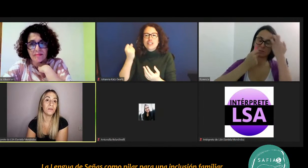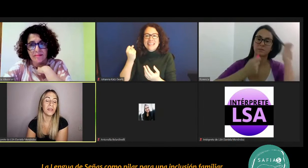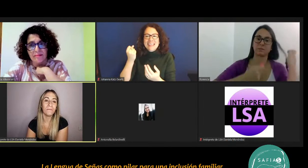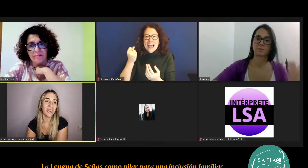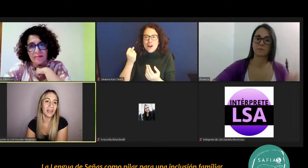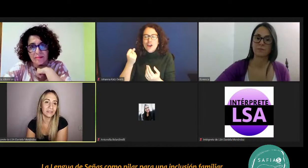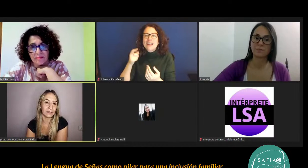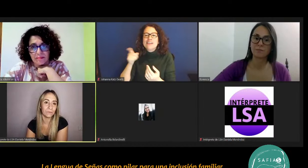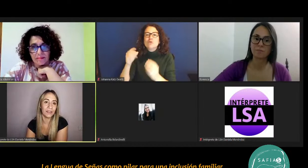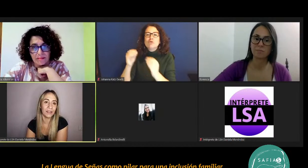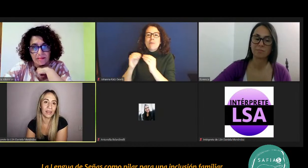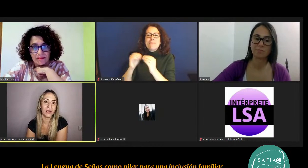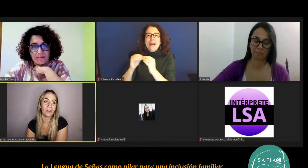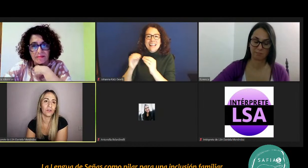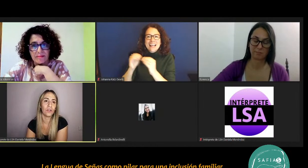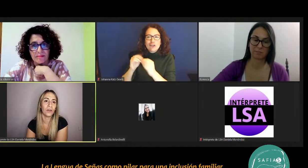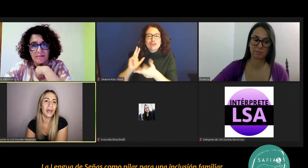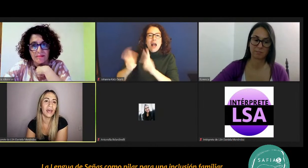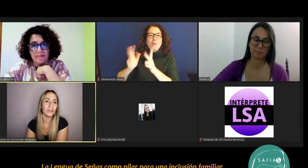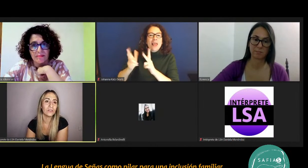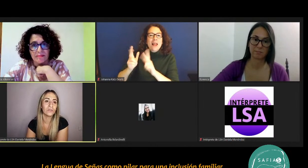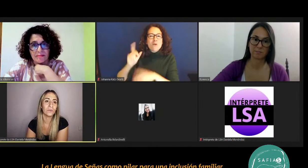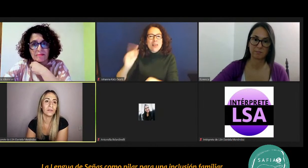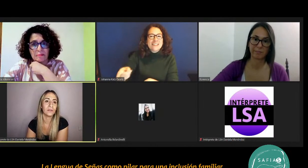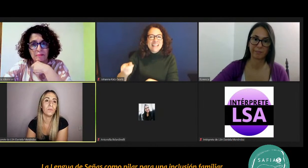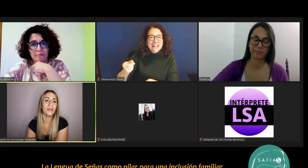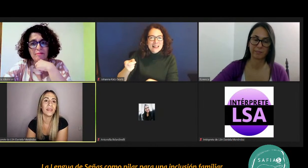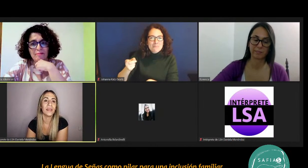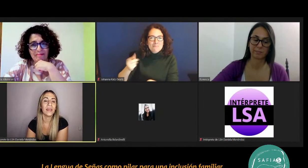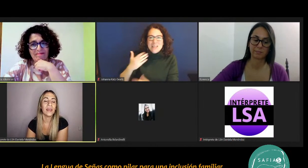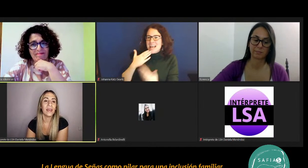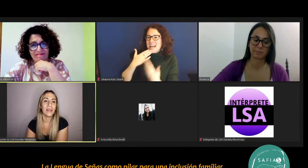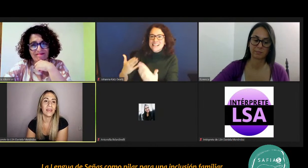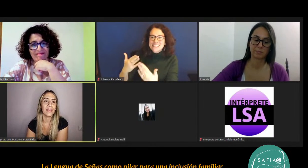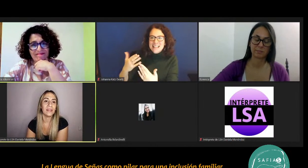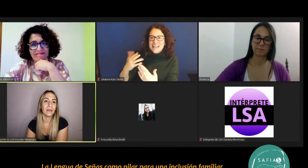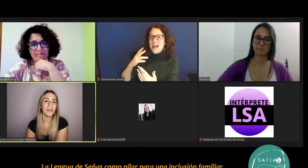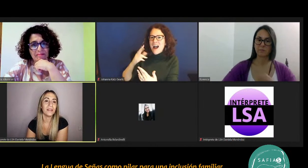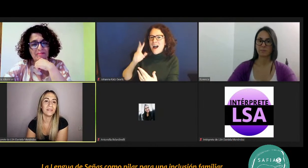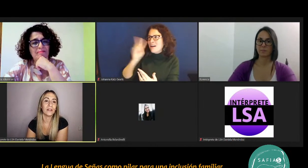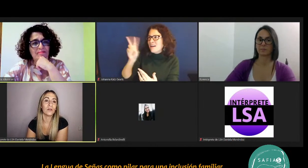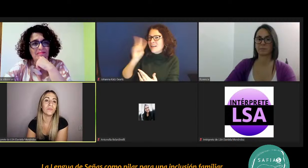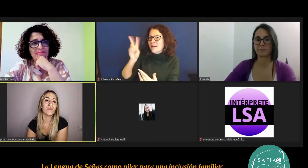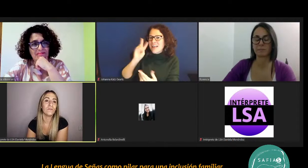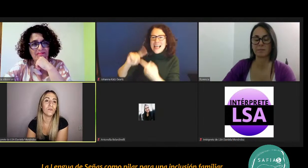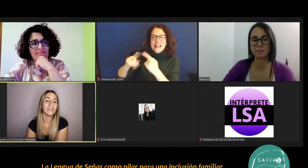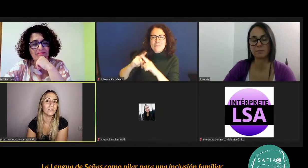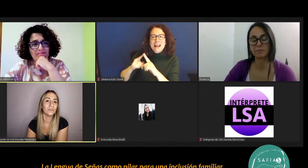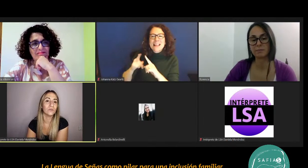el que puede manejarse, puede lograr sus objetivos, puede también ser